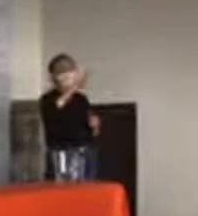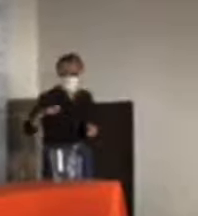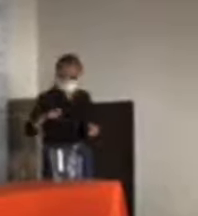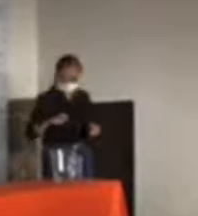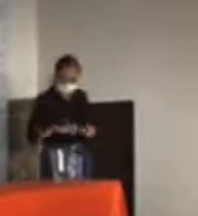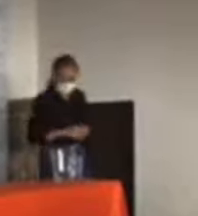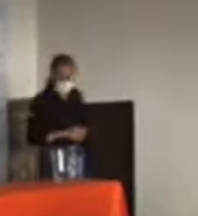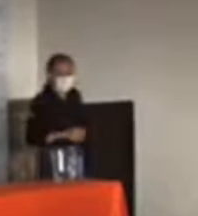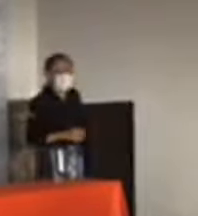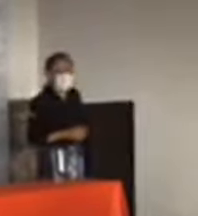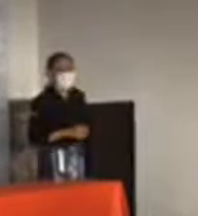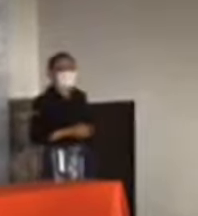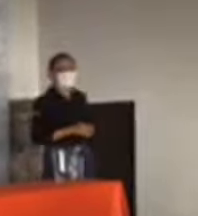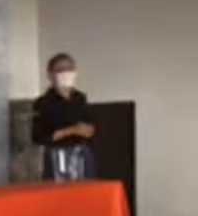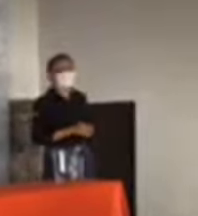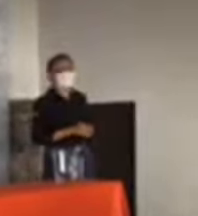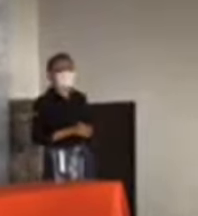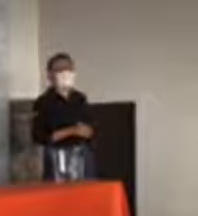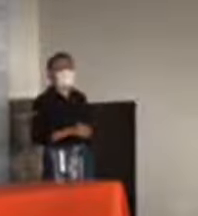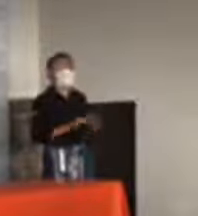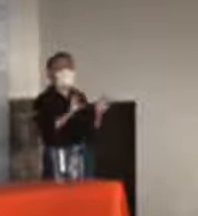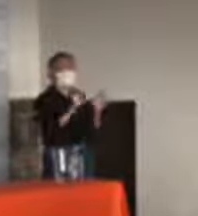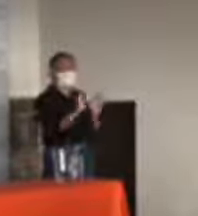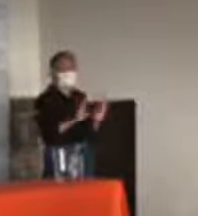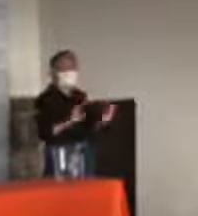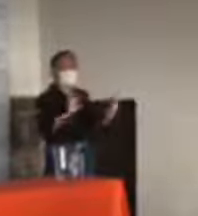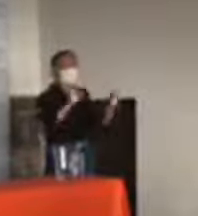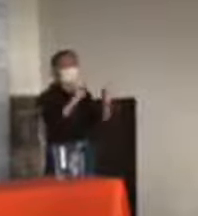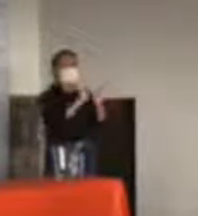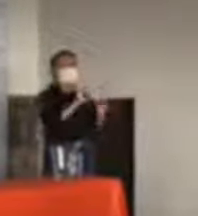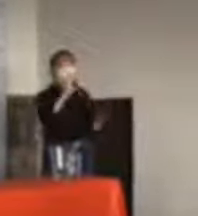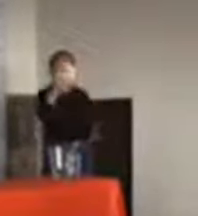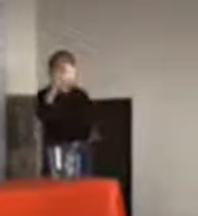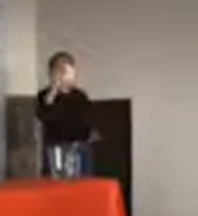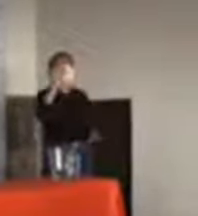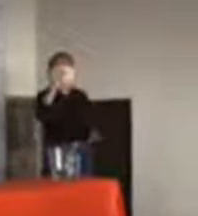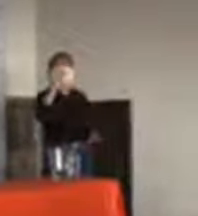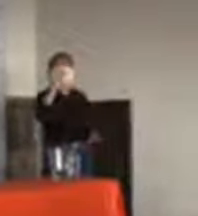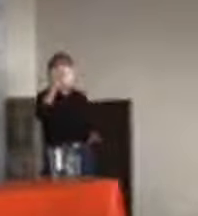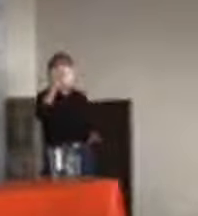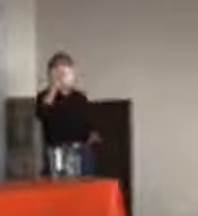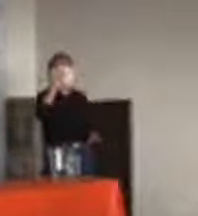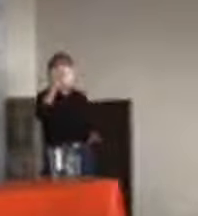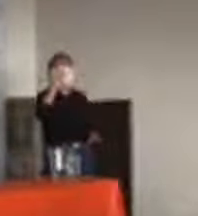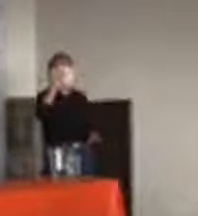del Movimiento, fue destacado delegado estatal de Jóvenes en Movimiento Colima.